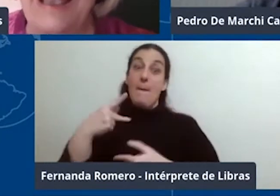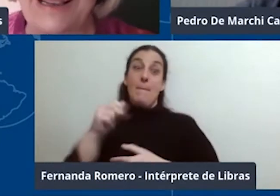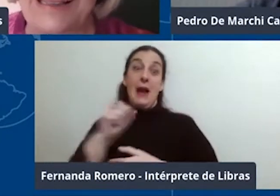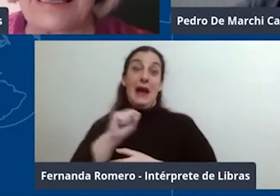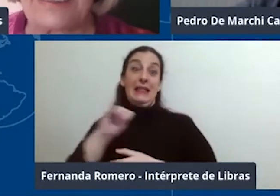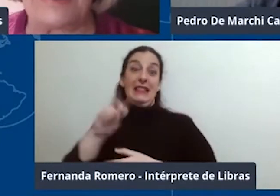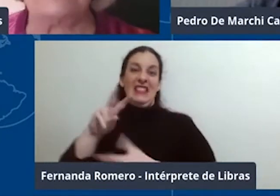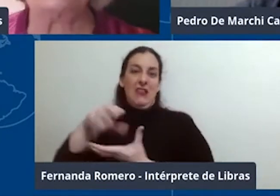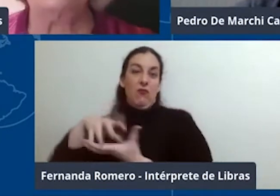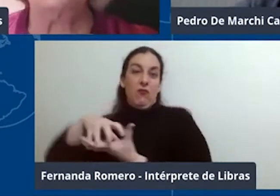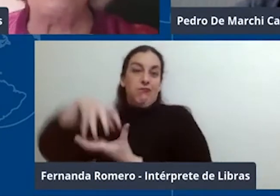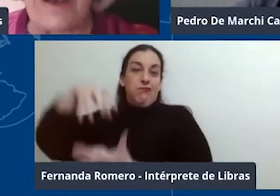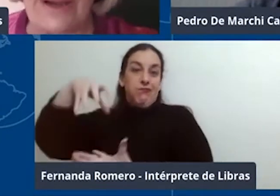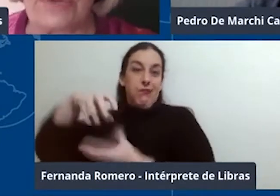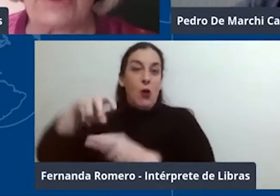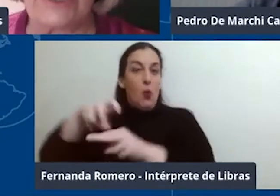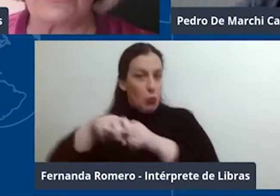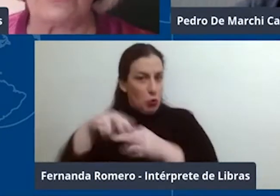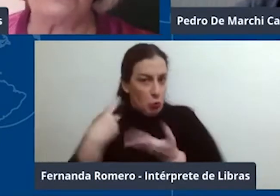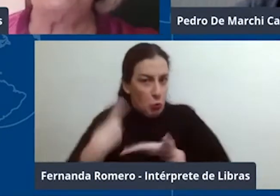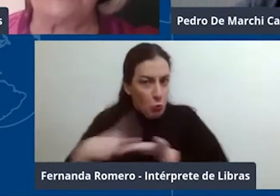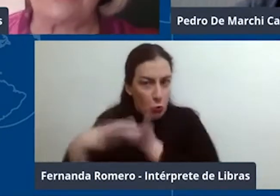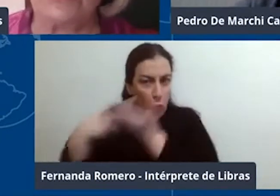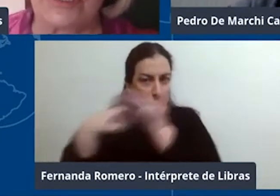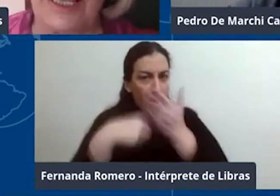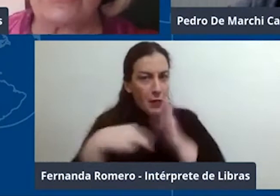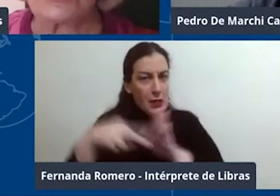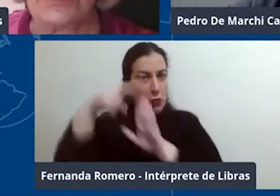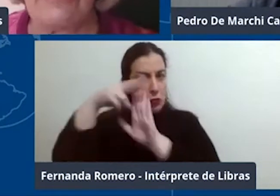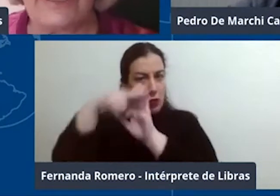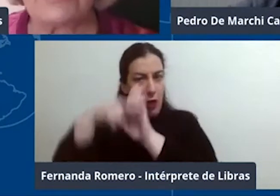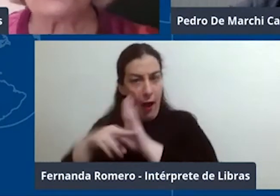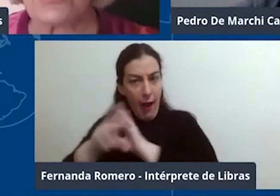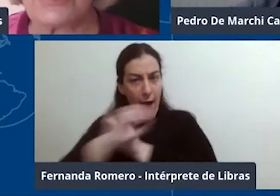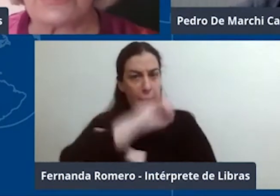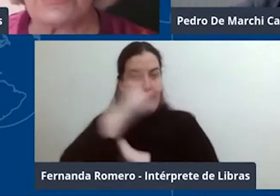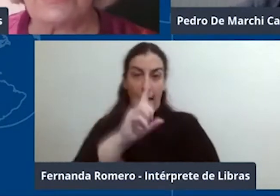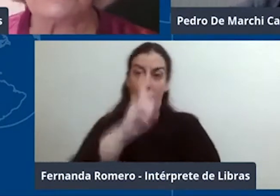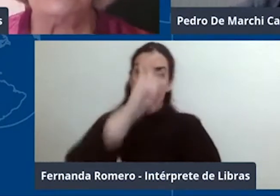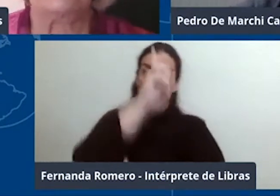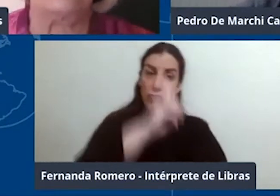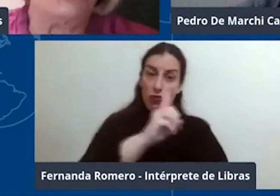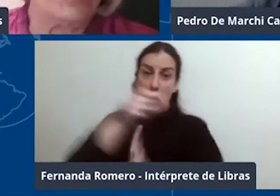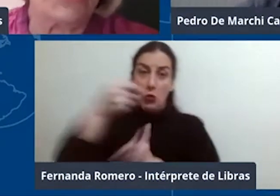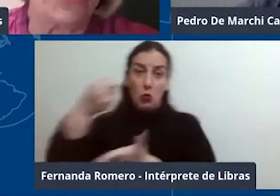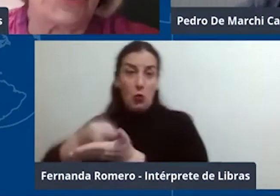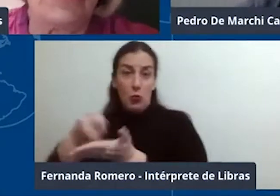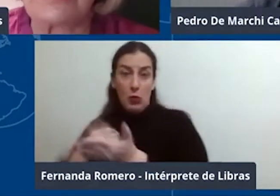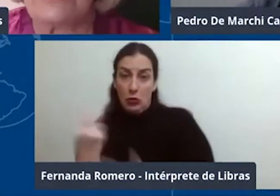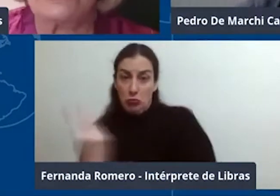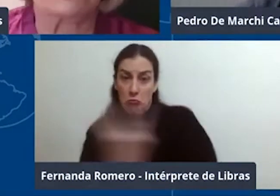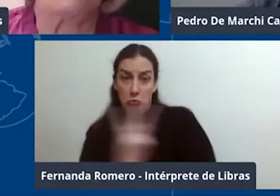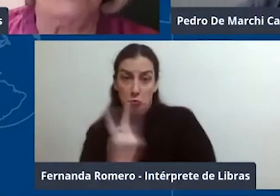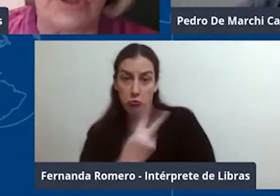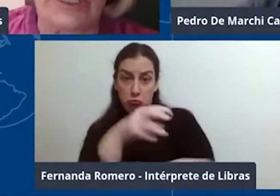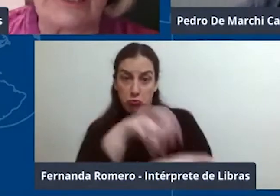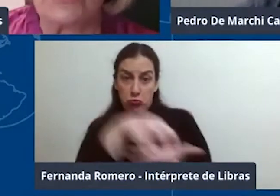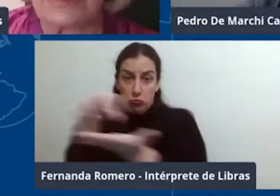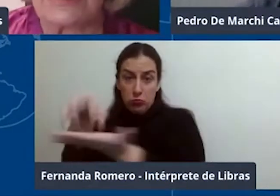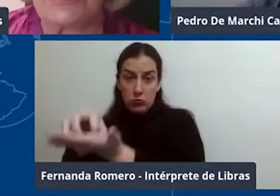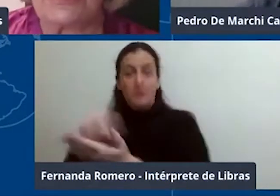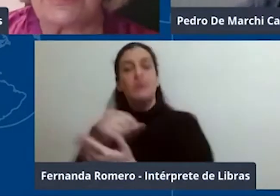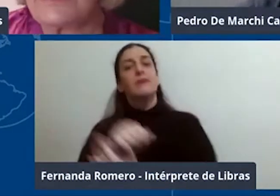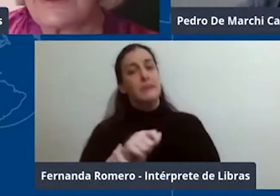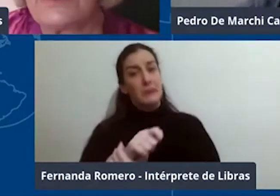estabelecemos regras claras, um marco regulatório entre direitos e deveres dos dois setores. Então, o Rio Grande do Sul, que é um estado onde tem muito